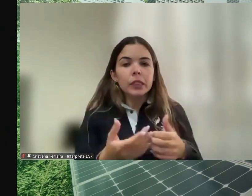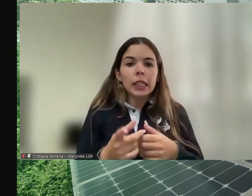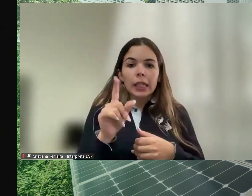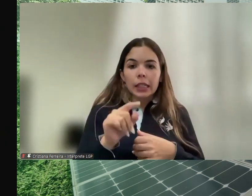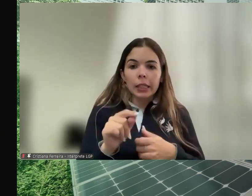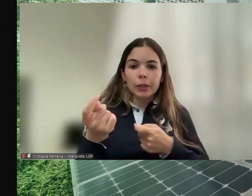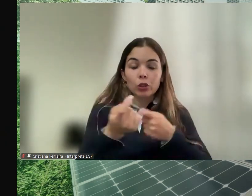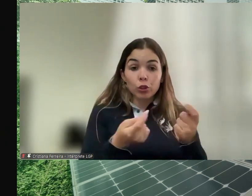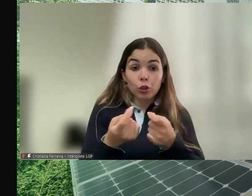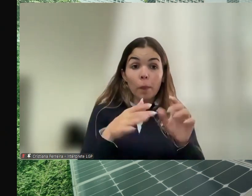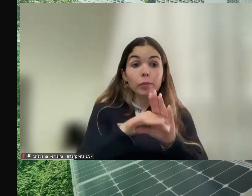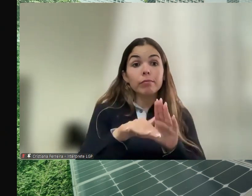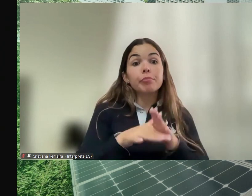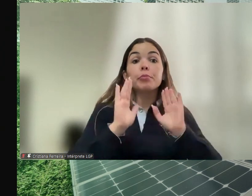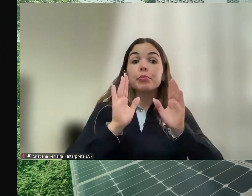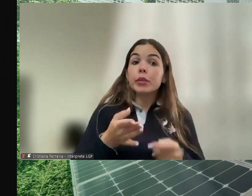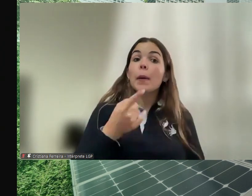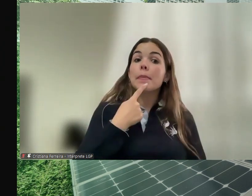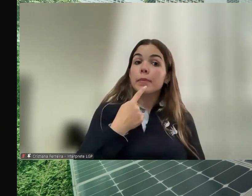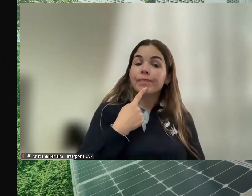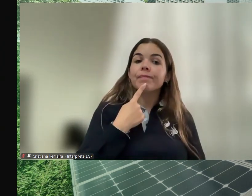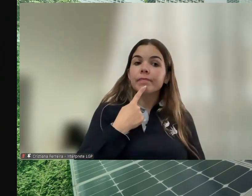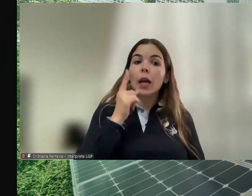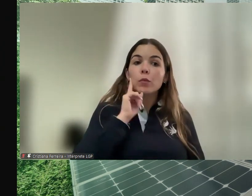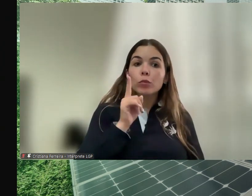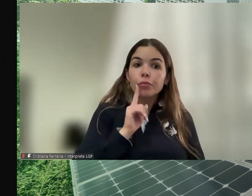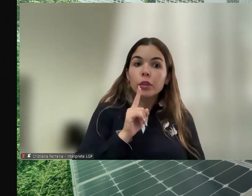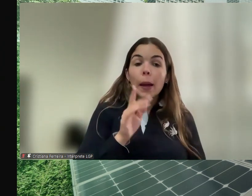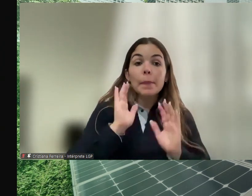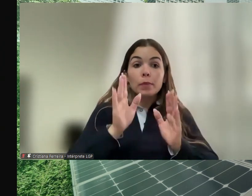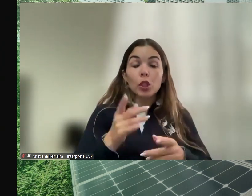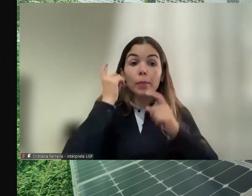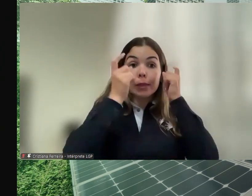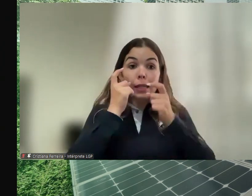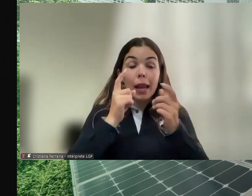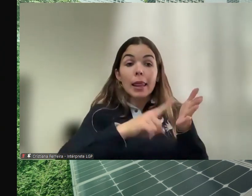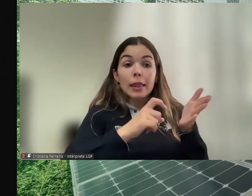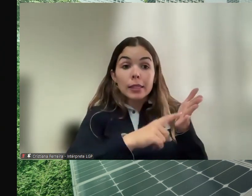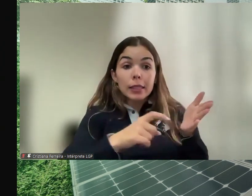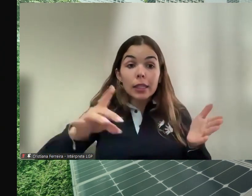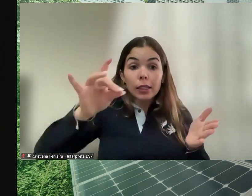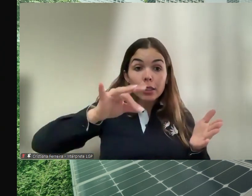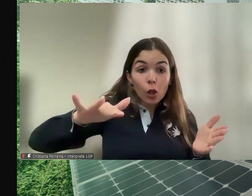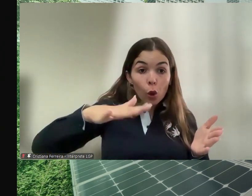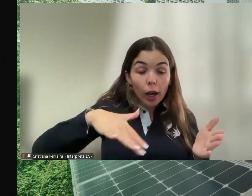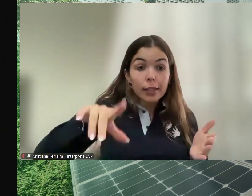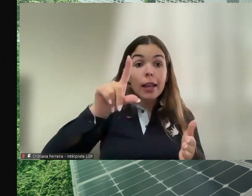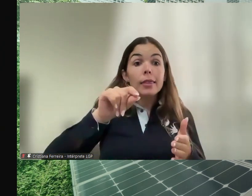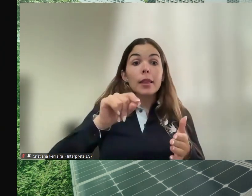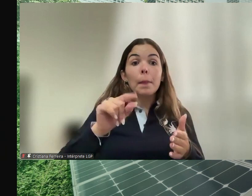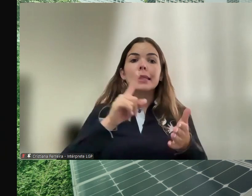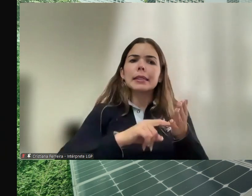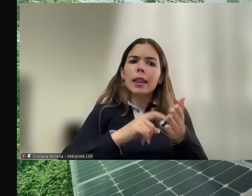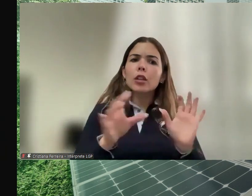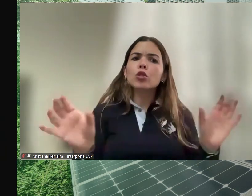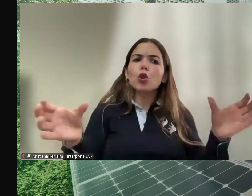tem que ser tida em conta, porque temos que refletir sobre as necessidades locais, sobre as prioridades das comunidades e temos